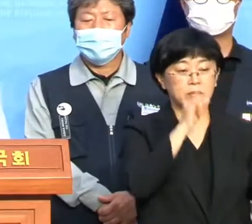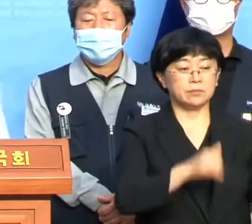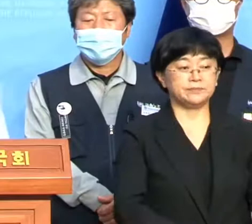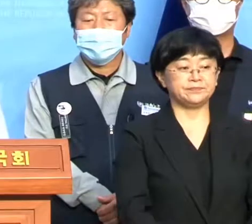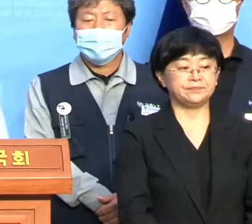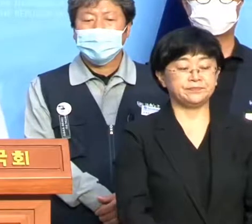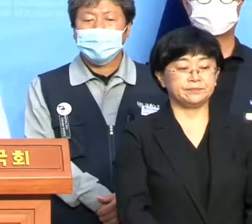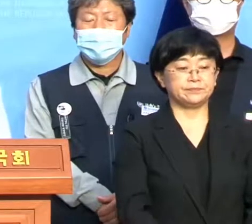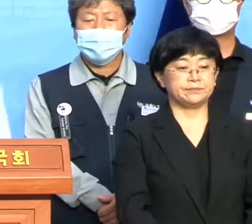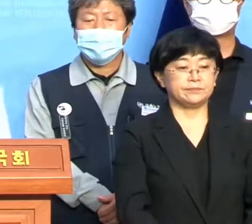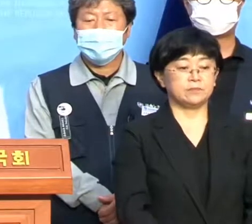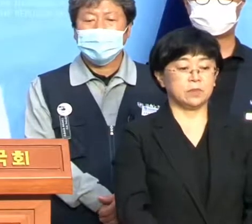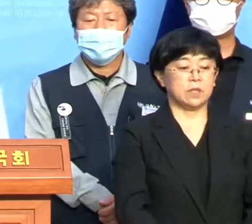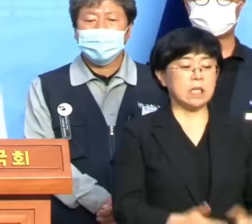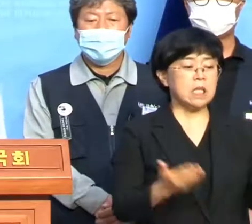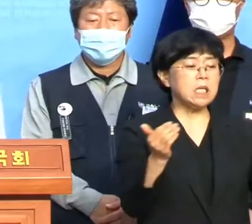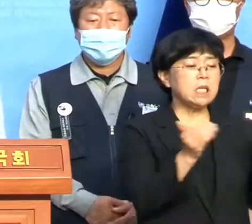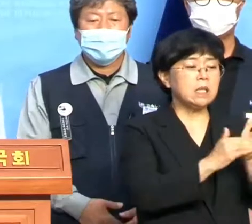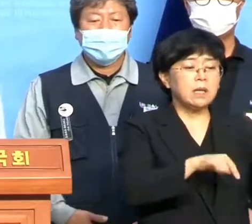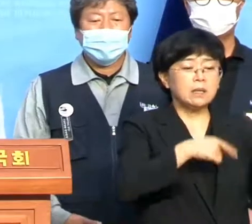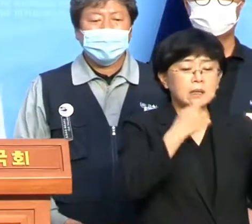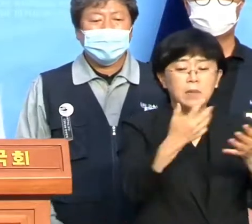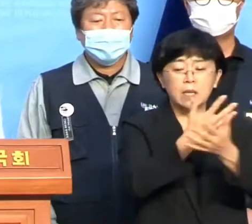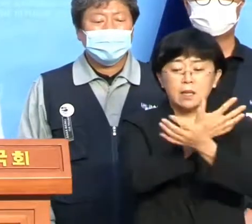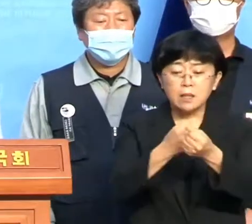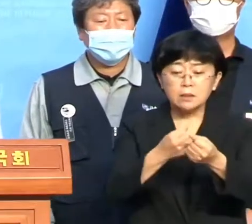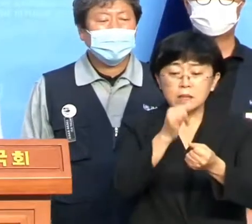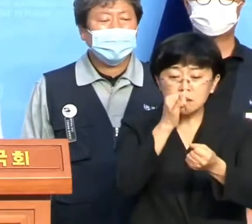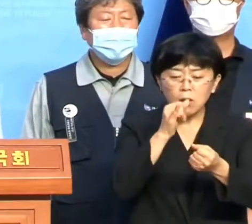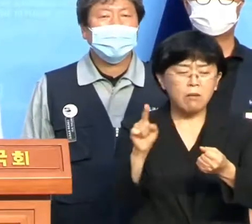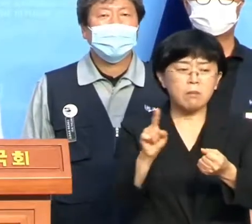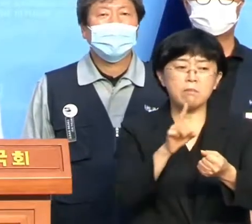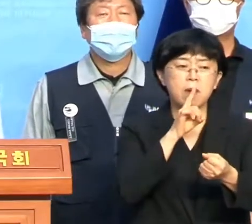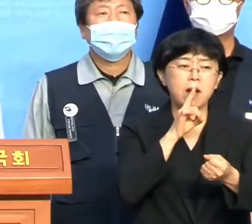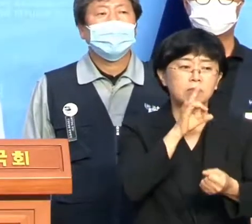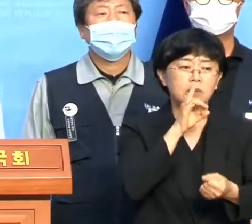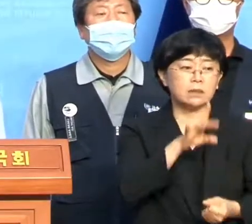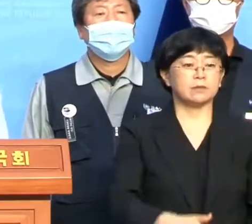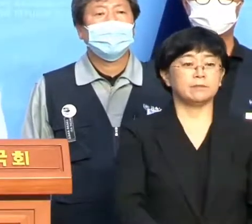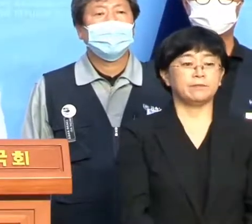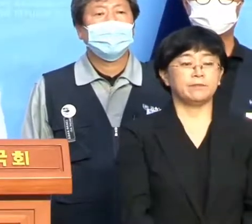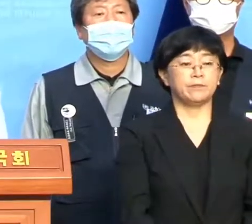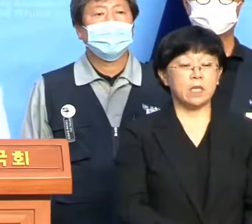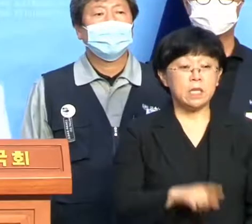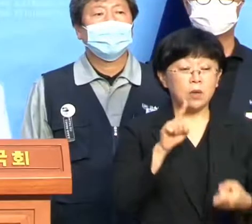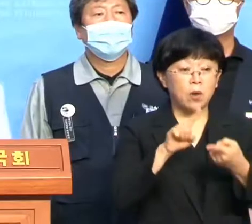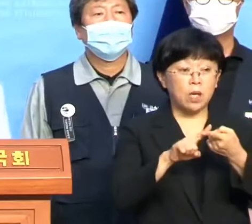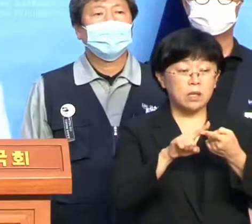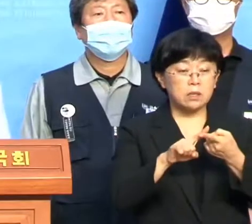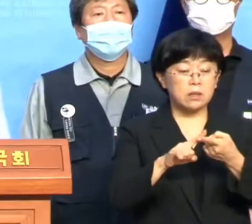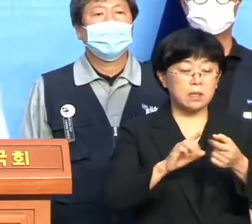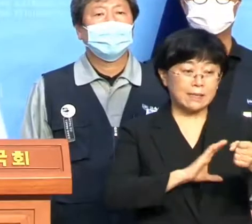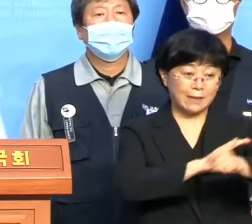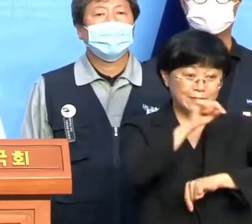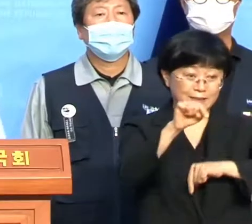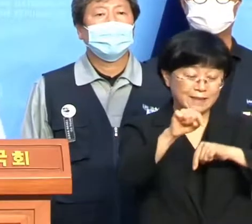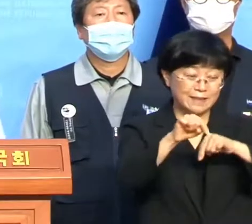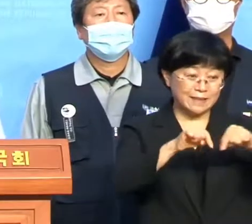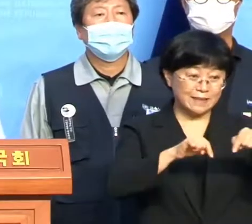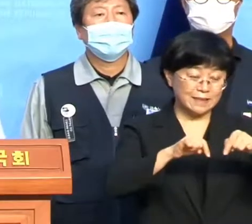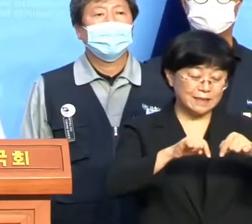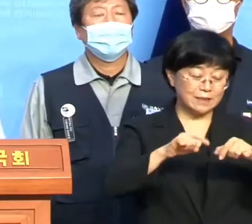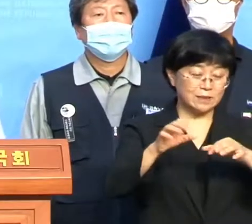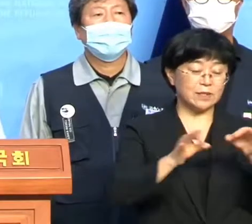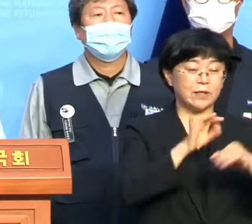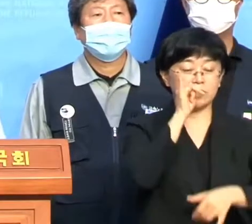4구 적으로 계약서를 작성 한다는 것은 있을 수 없는 일이 발생하고 있는 것이죠 여기에서 같이 횡포가 도를 넘고